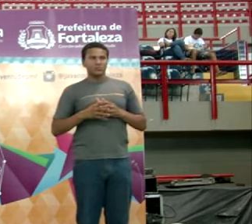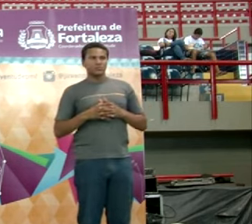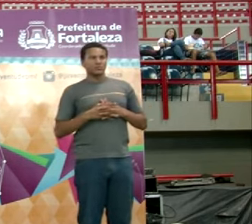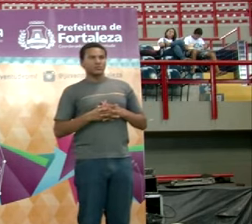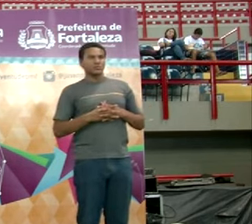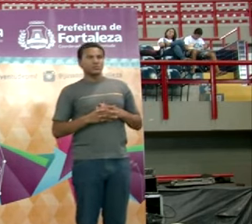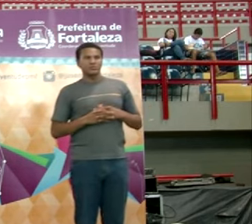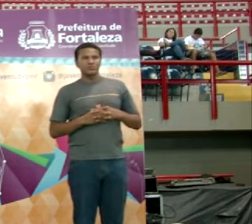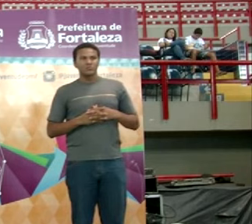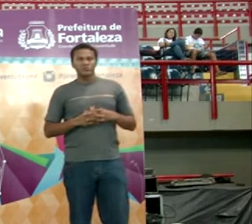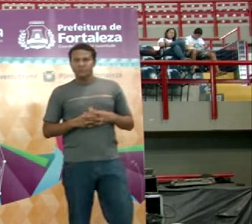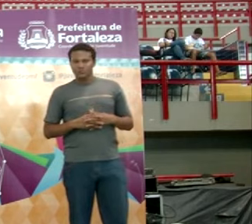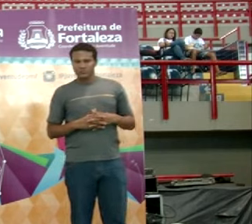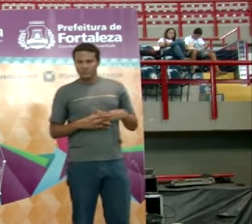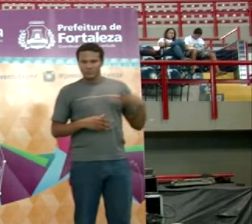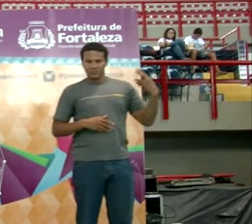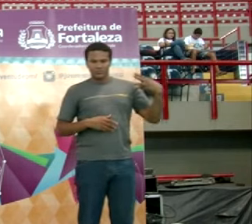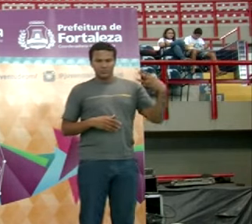Próxima, terceira.